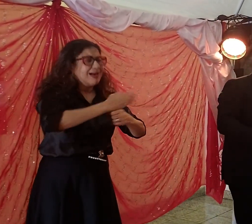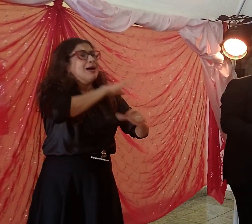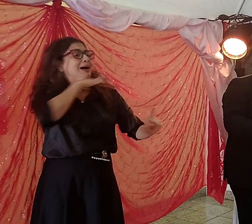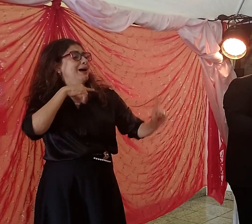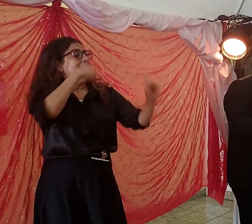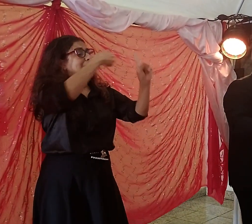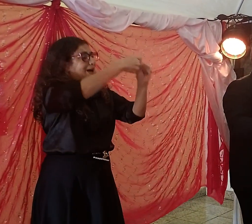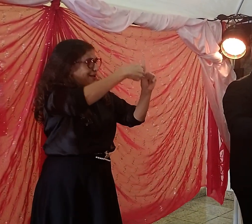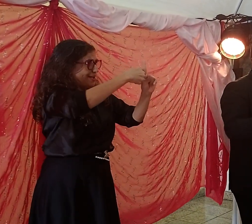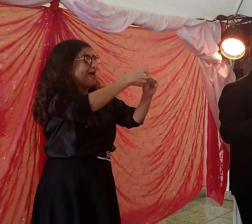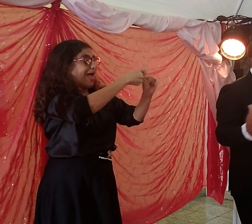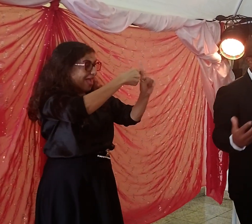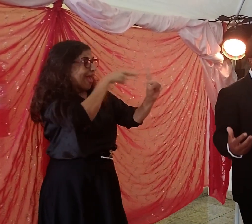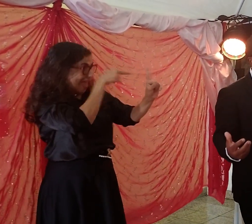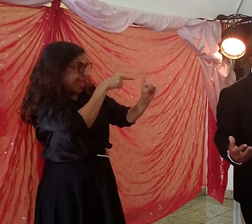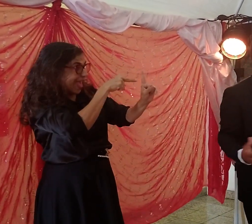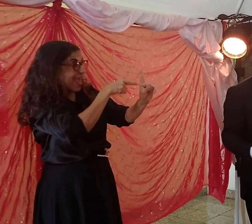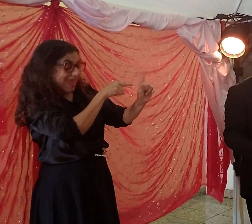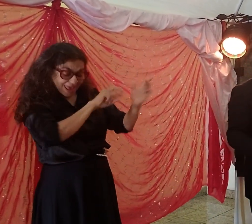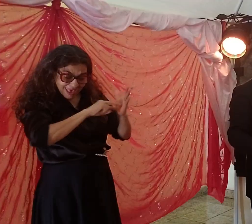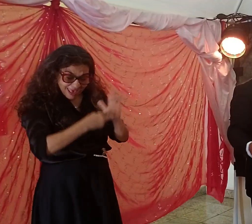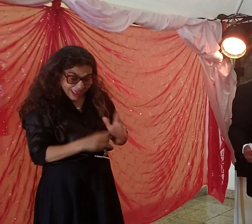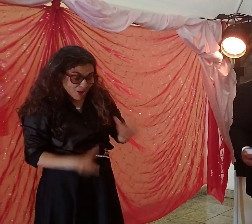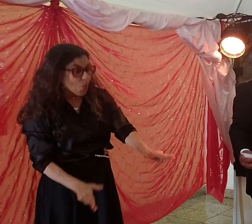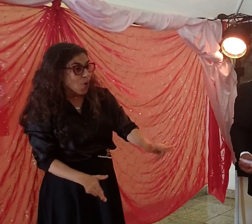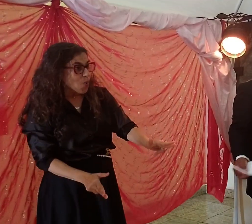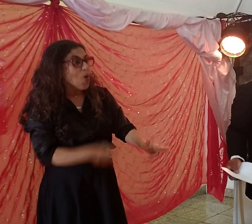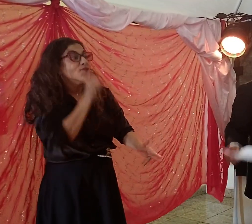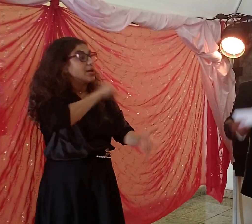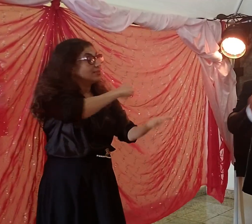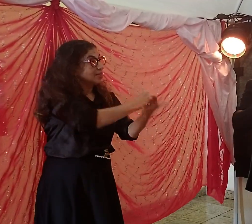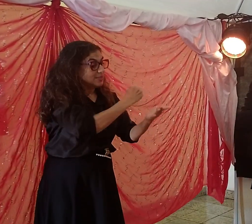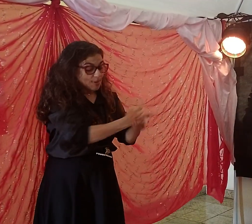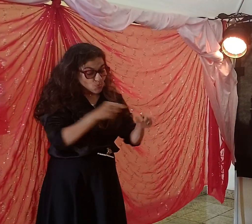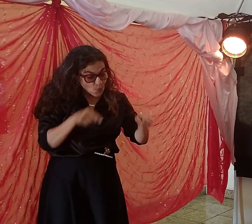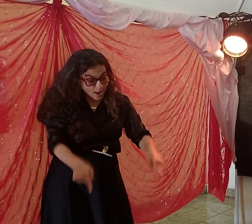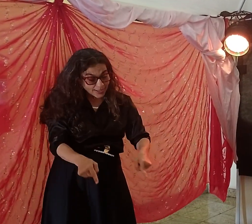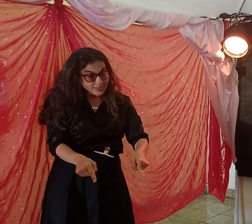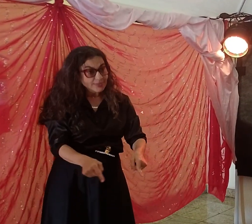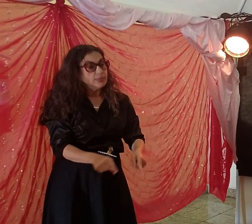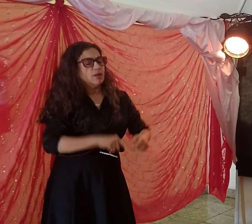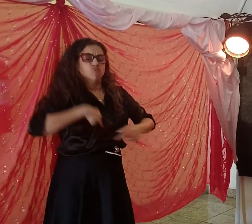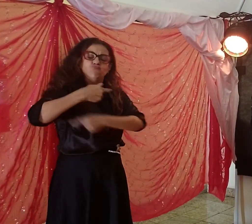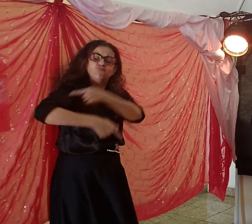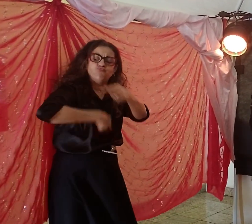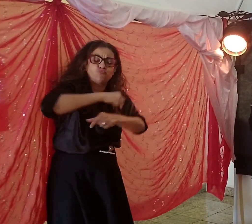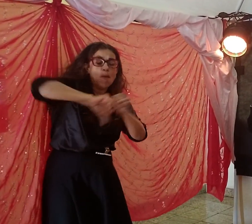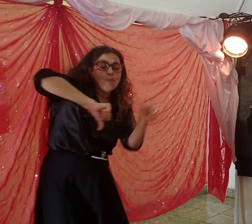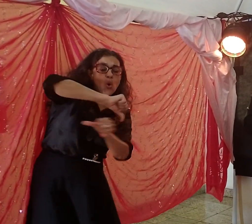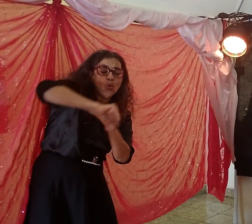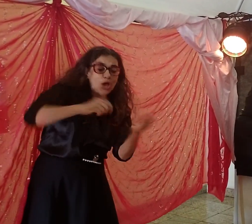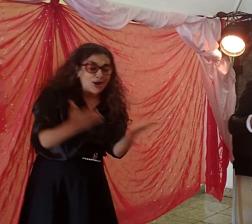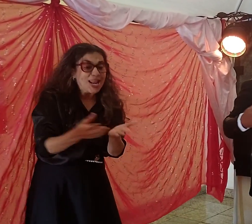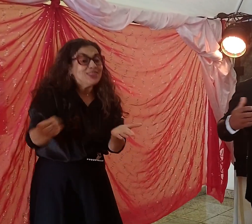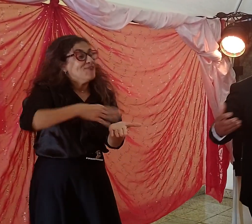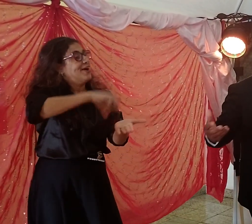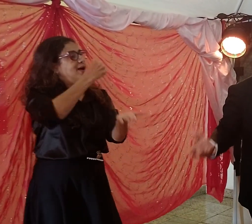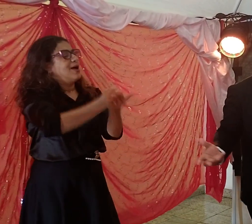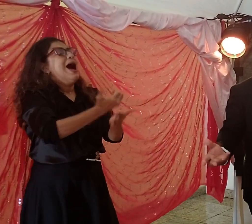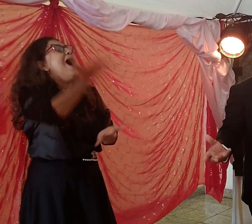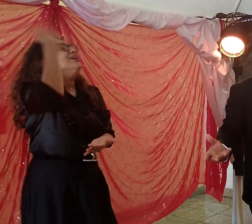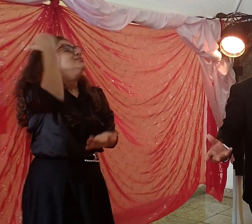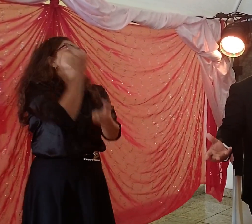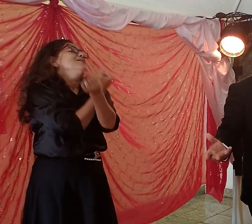que era essa ressignificação, o que é que faz para a gente nos dias atuais? Antigamente era para a libertação do